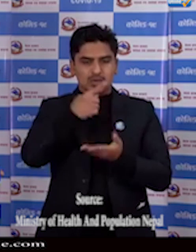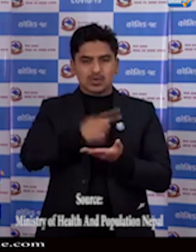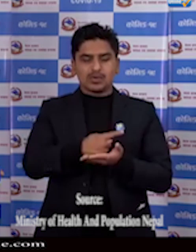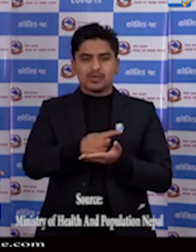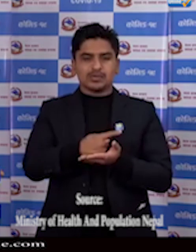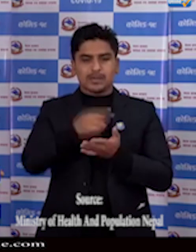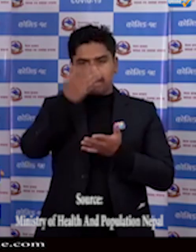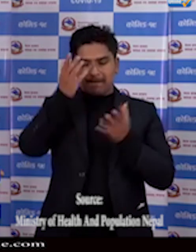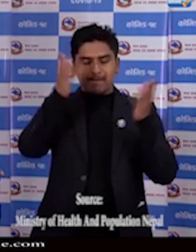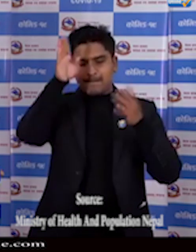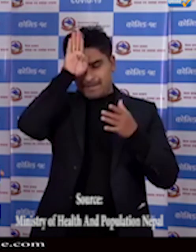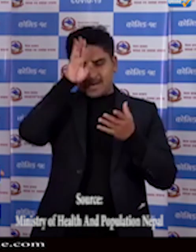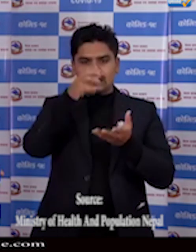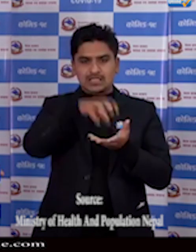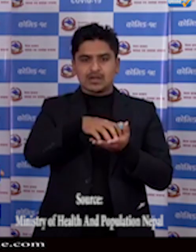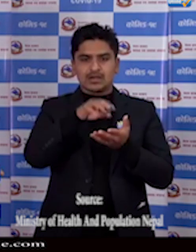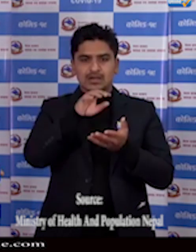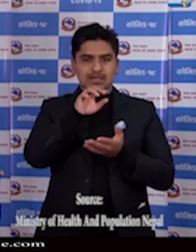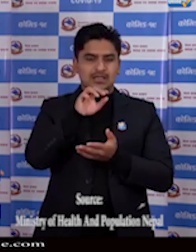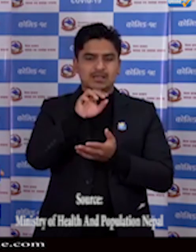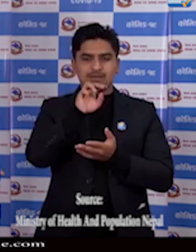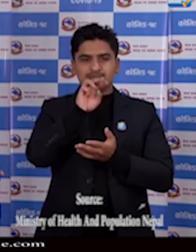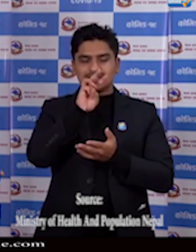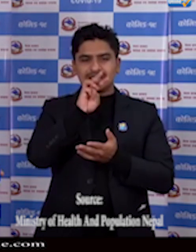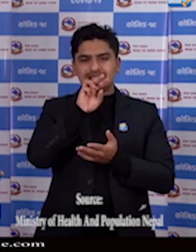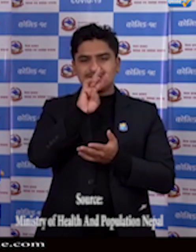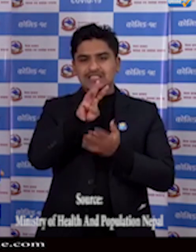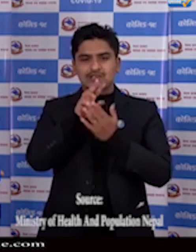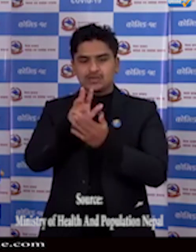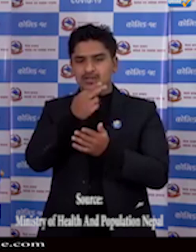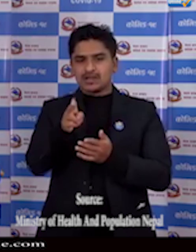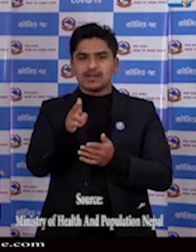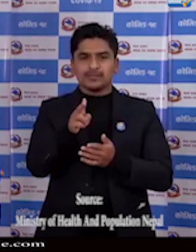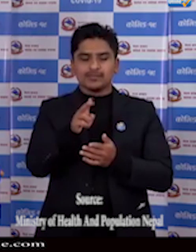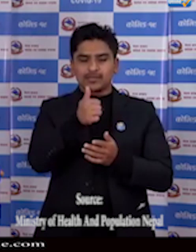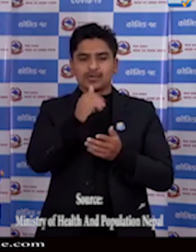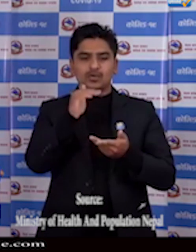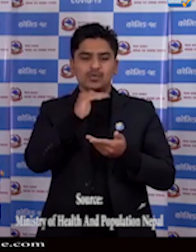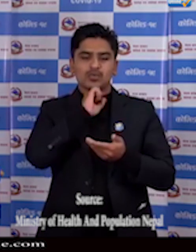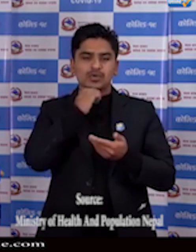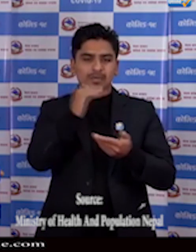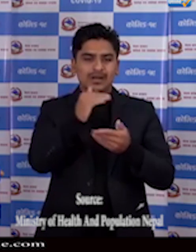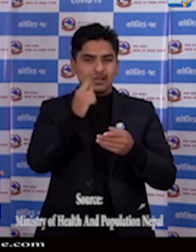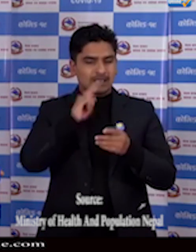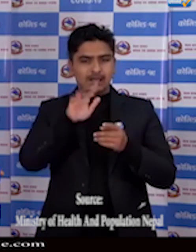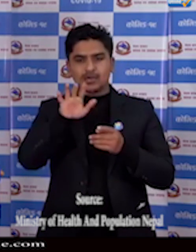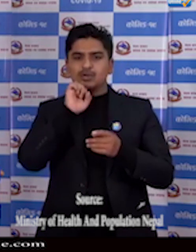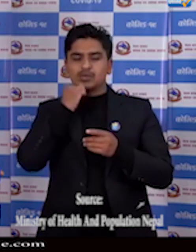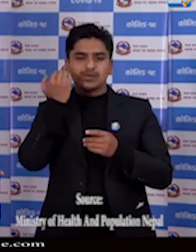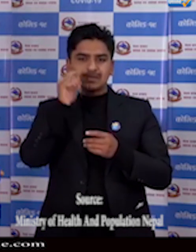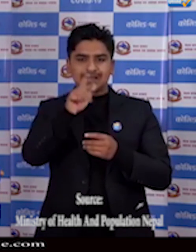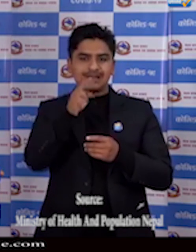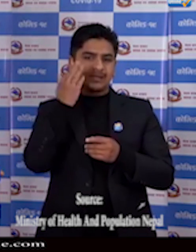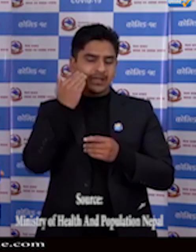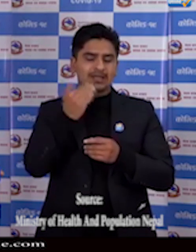वस्तु महाराजगञ्जका 39 जना 6 महिने बालिकादेखि 55 वर्ष उमेरसम्मका महिलाहरू हुनुहुन्छ, 7 जना। त्यसै गरी